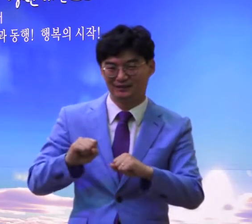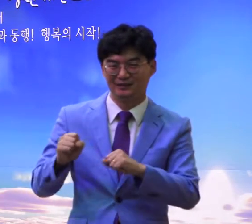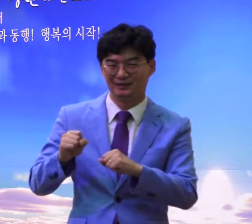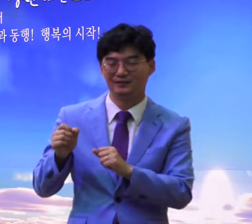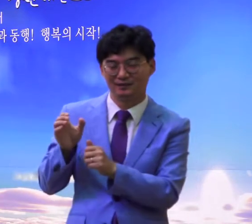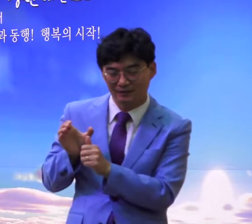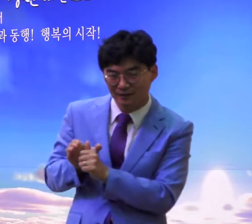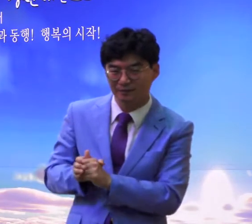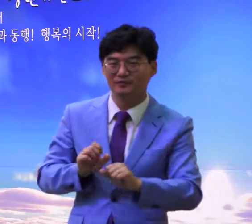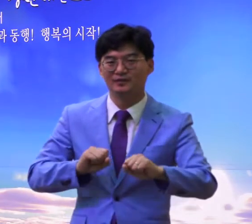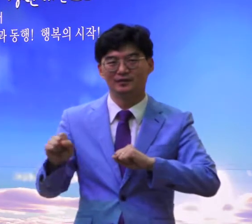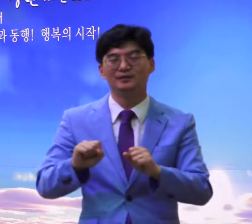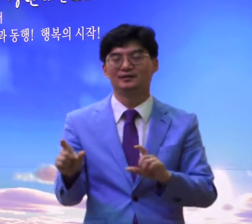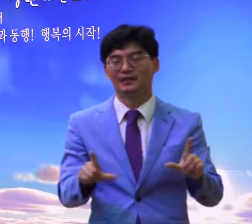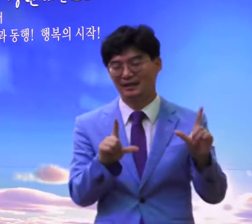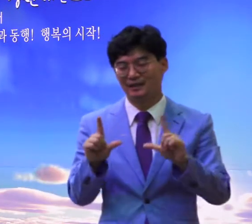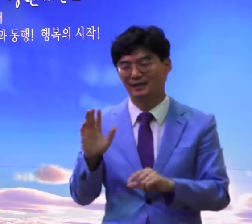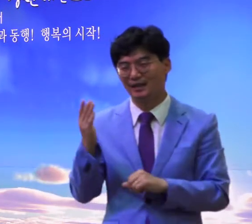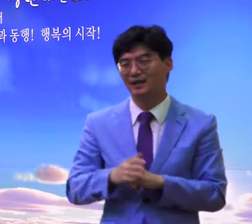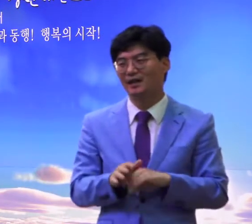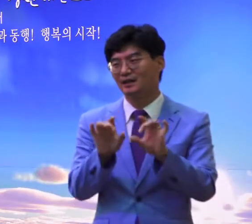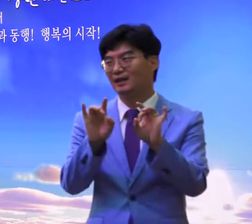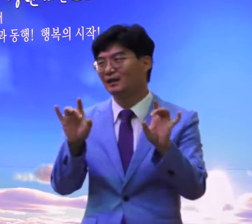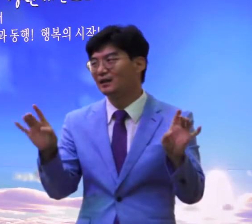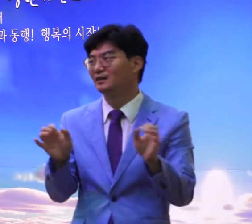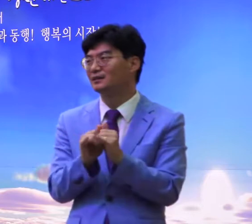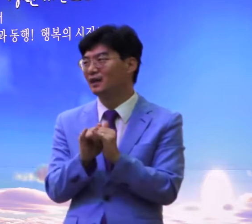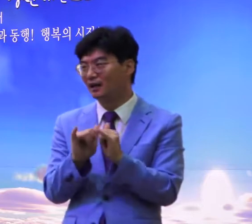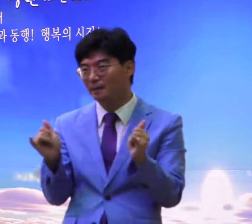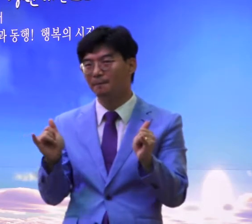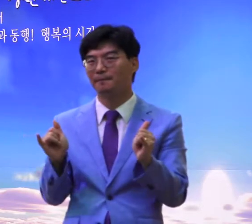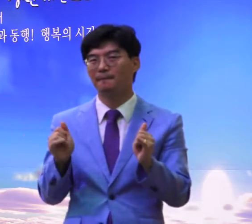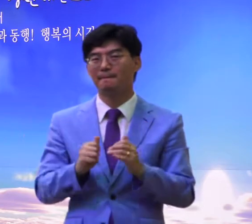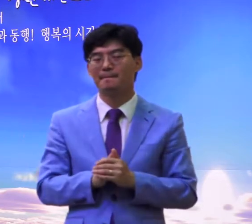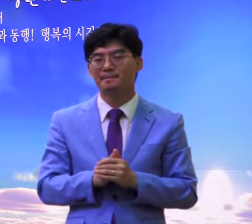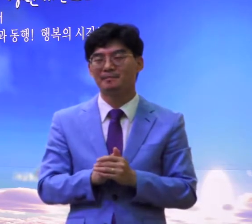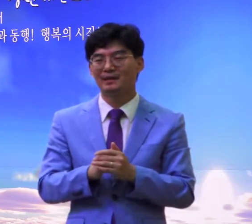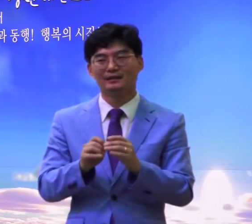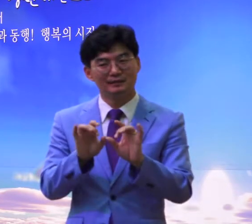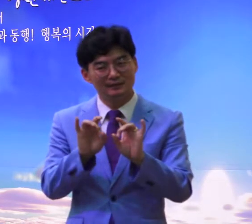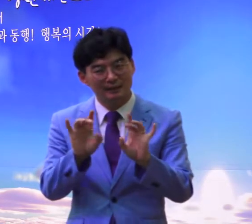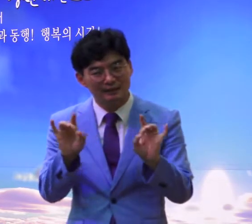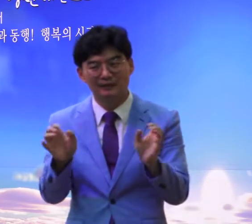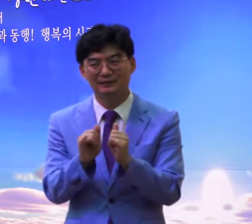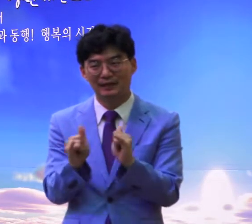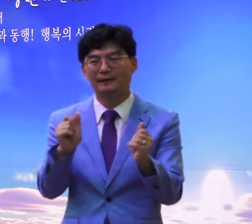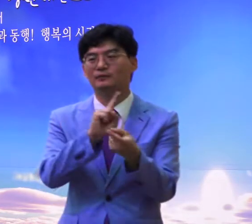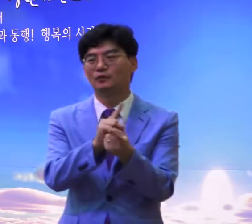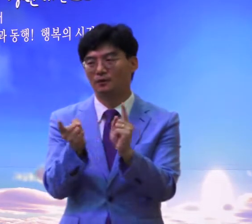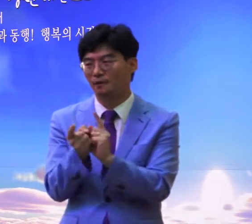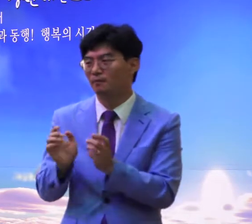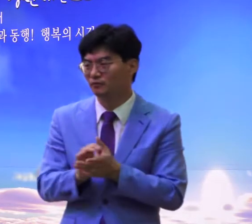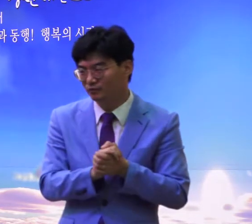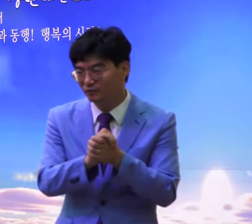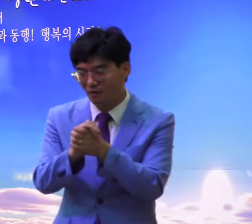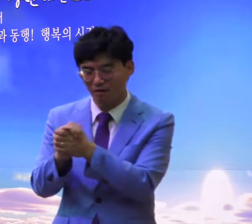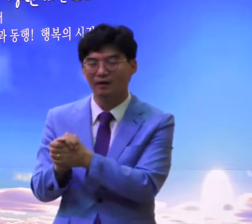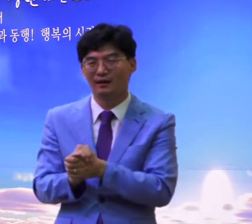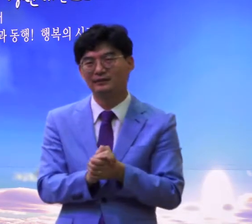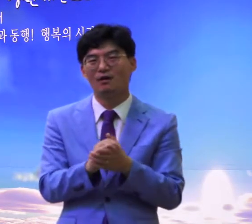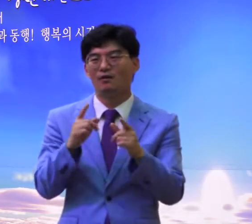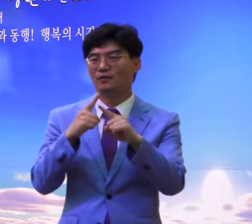신앙이 되기를 원합니다. 그리고 여러분 한 사람과 함께 우리가 또 합력하여서 그런 교회를 이루어갈 수